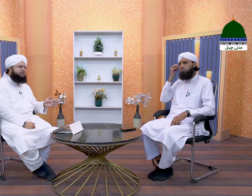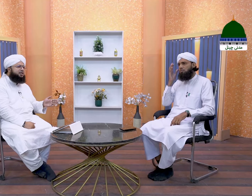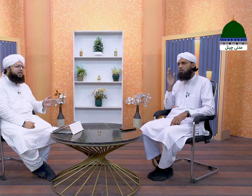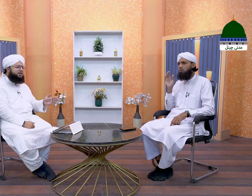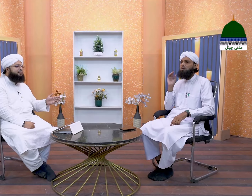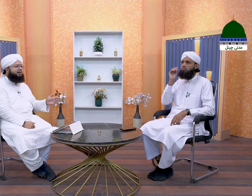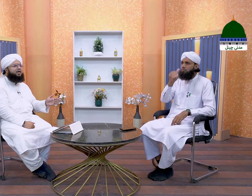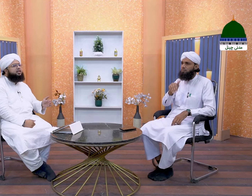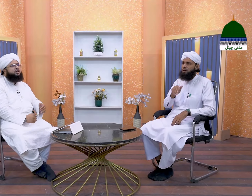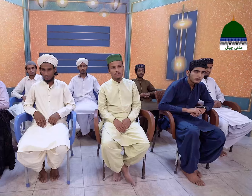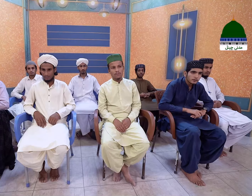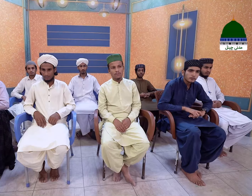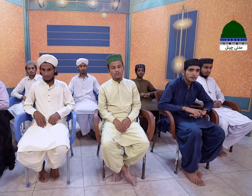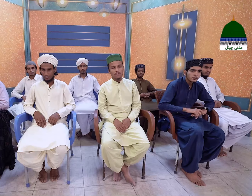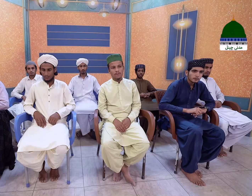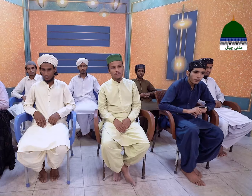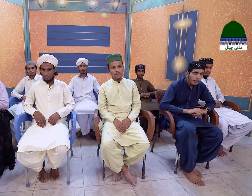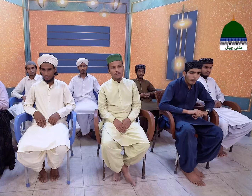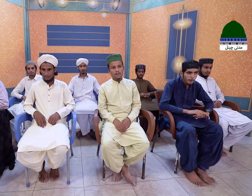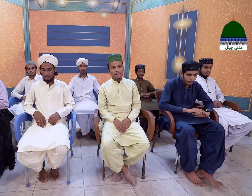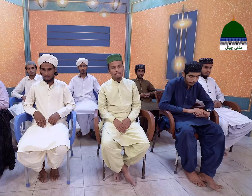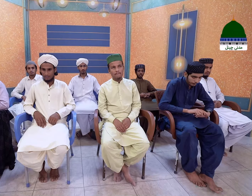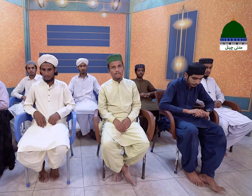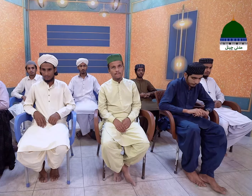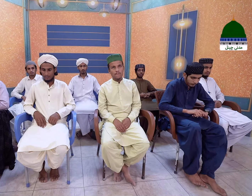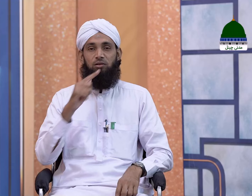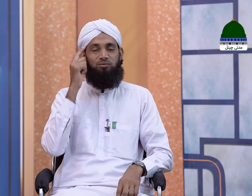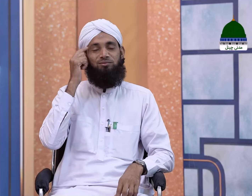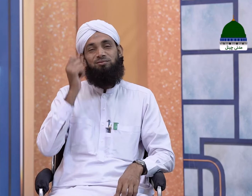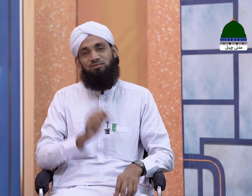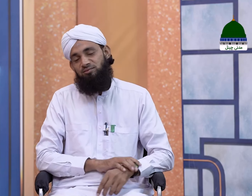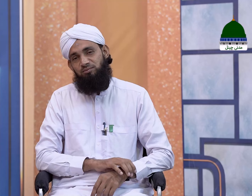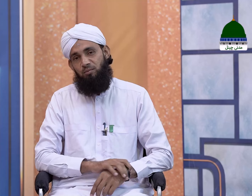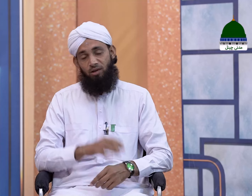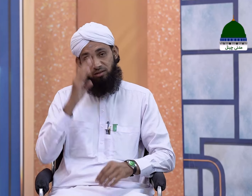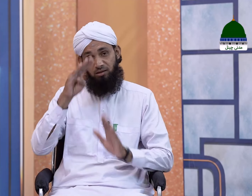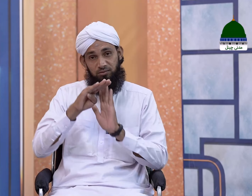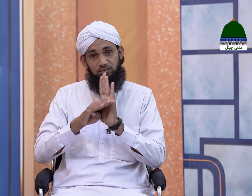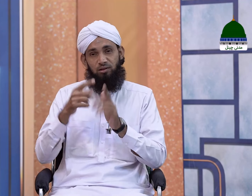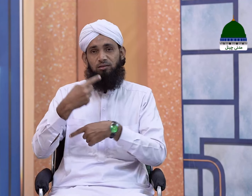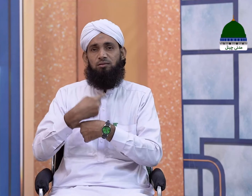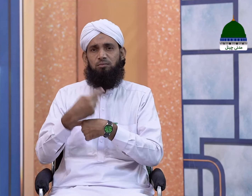کی ہے، دیگر معاملات ہیں، تو پھر حرج نہیں ہے۔ لیکن ذرا غور تو کریں کہ دین اسلام نے ہمیں کہیں اکیلا نہیں